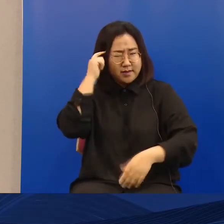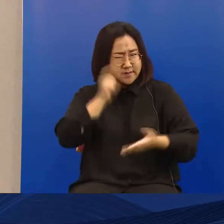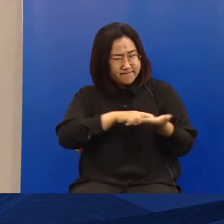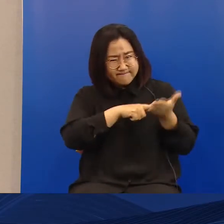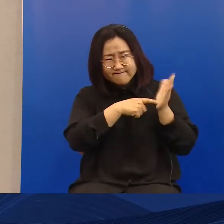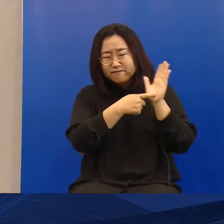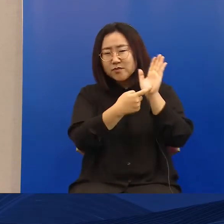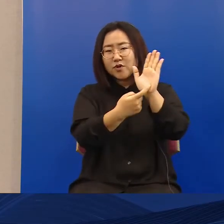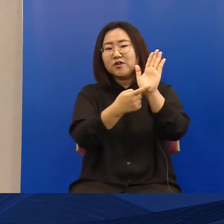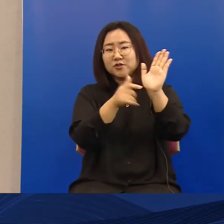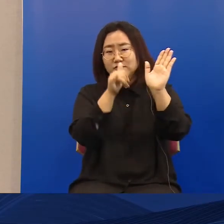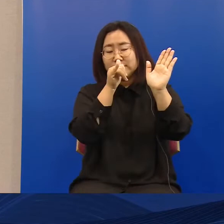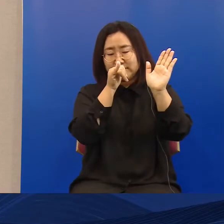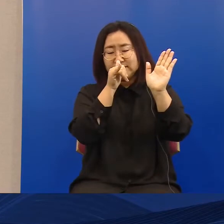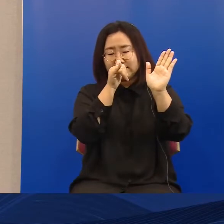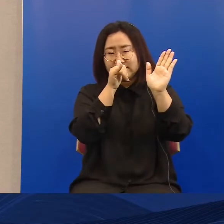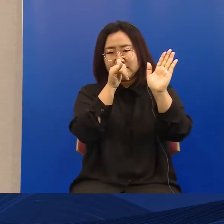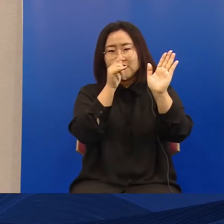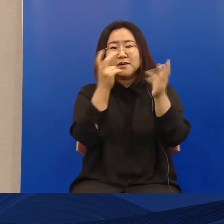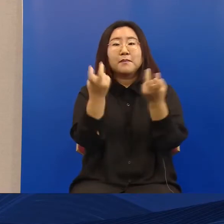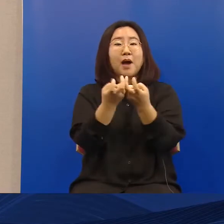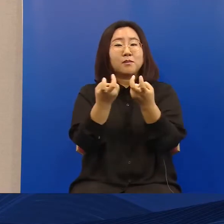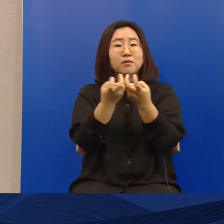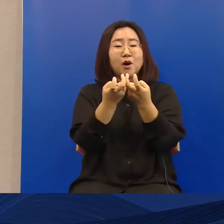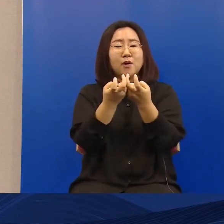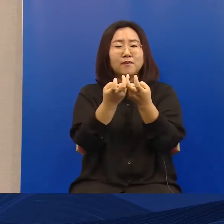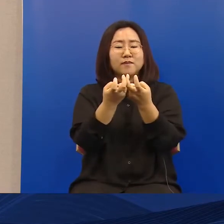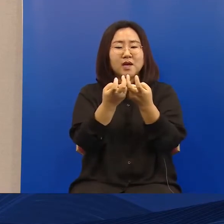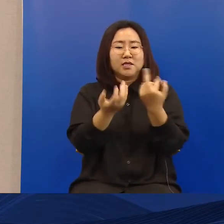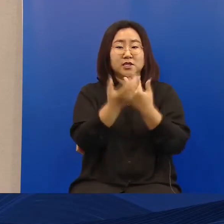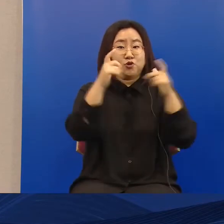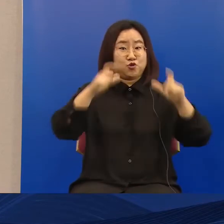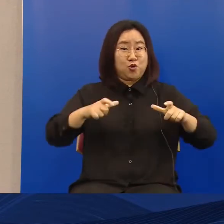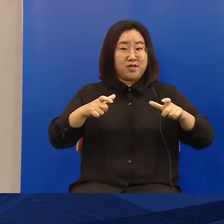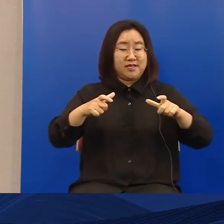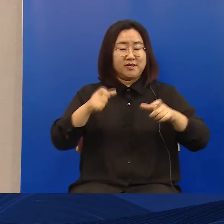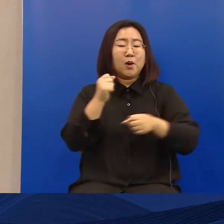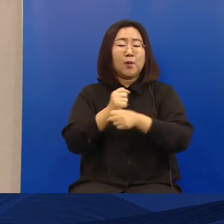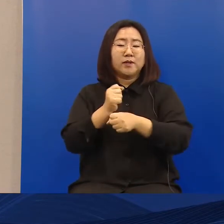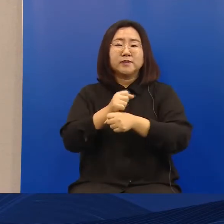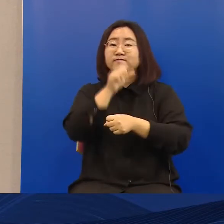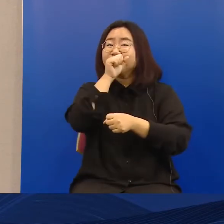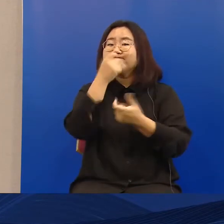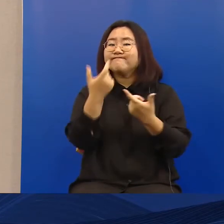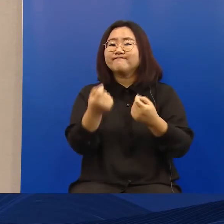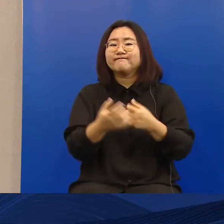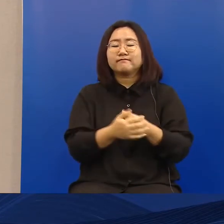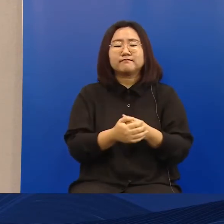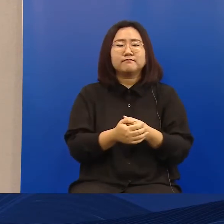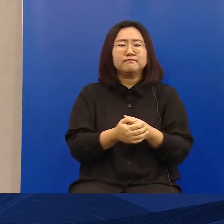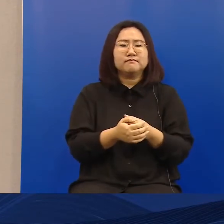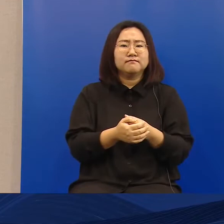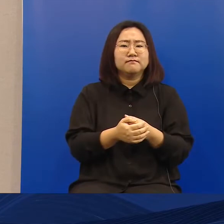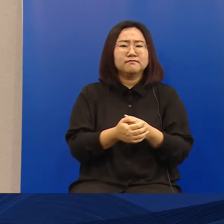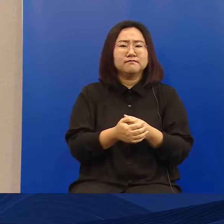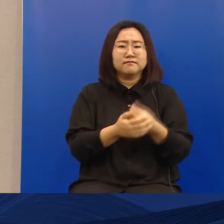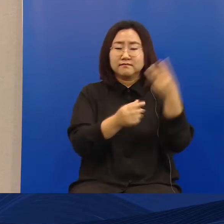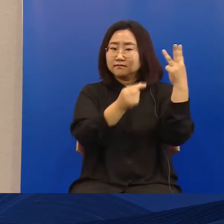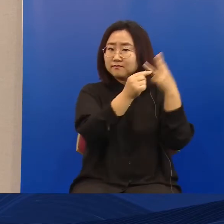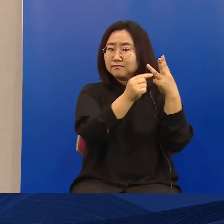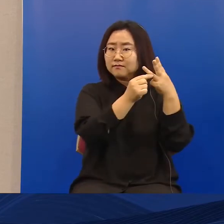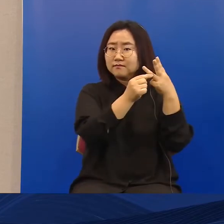생각을 표현할 수 있는 그런 방안들이 앞으로 좀 더 제주도 내에서 만들어졌으면 좋겠다는 생각이 듭니다.